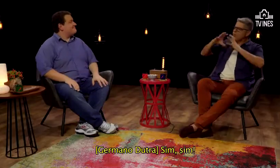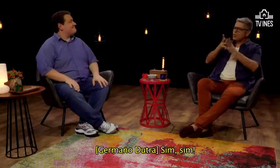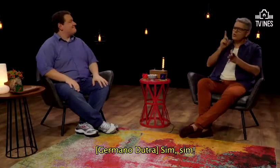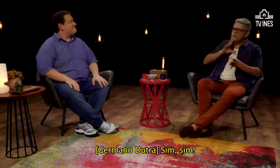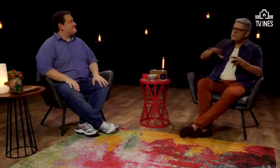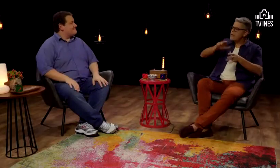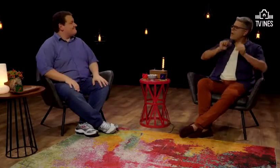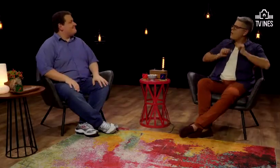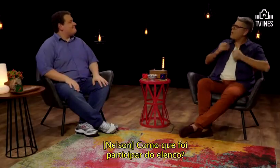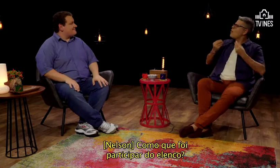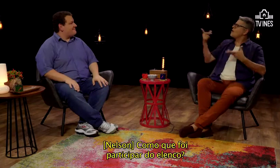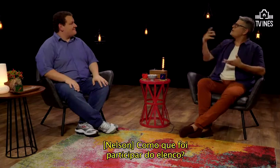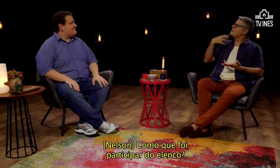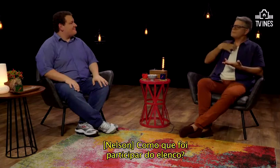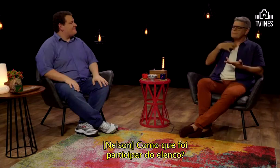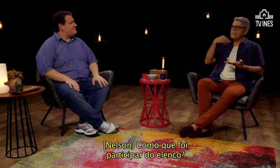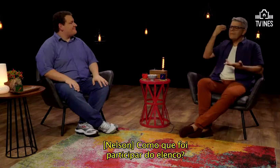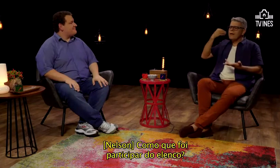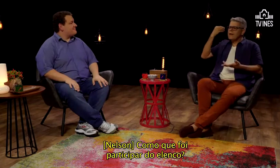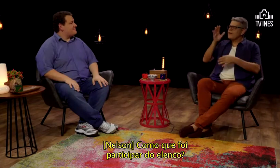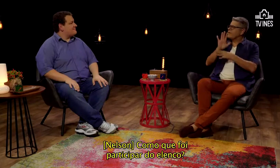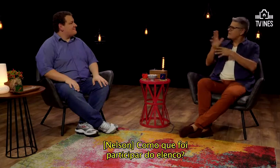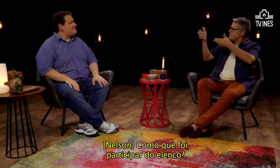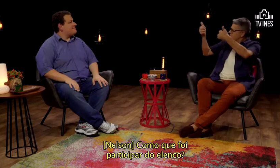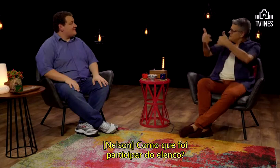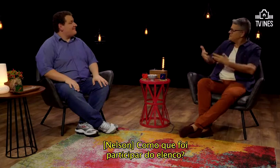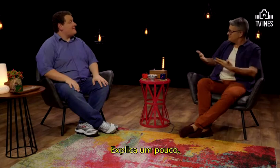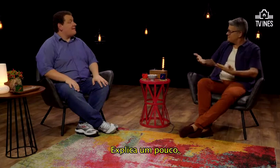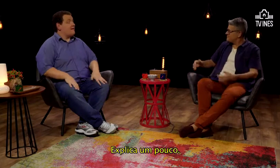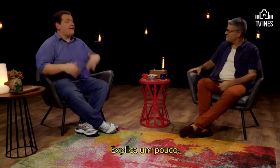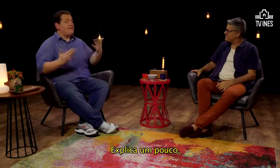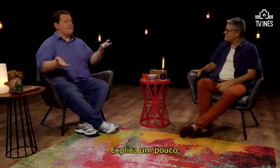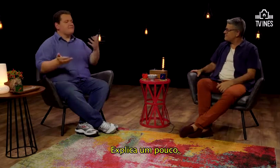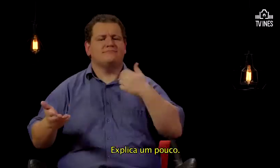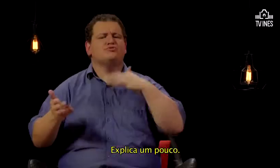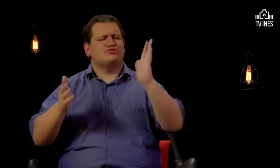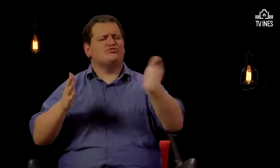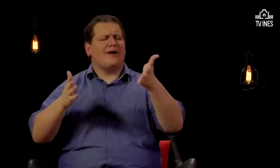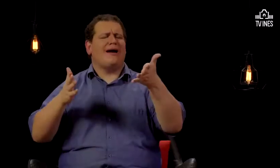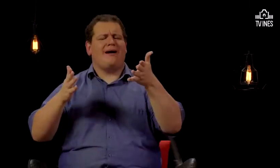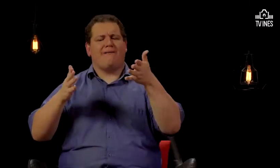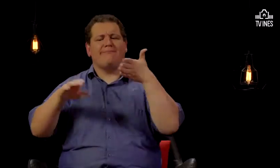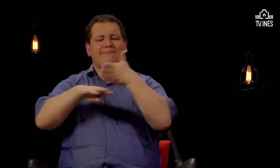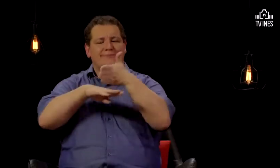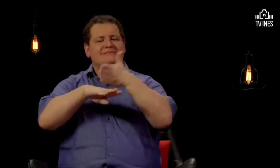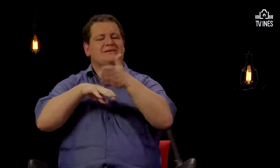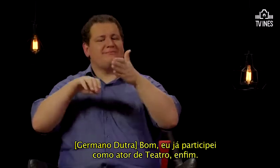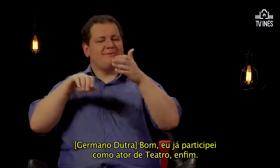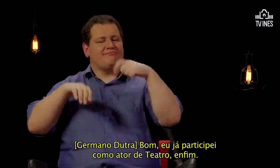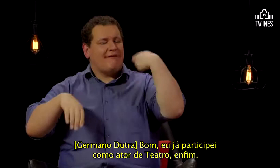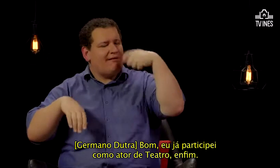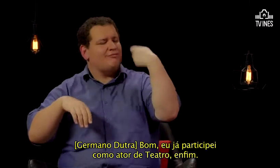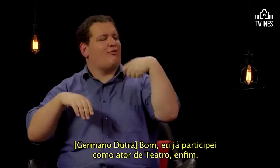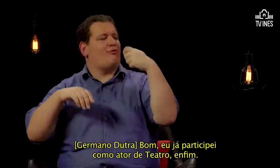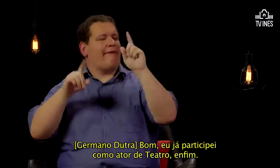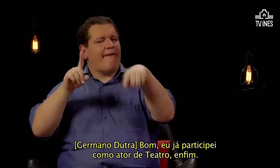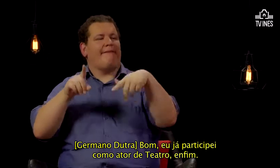Sim, sim. Como que foi participar do elenco? Explica um pouco. Bom, eu já participei como